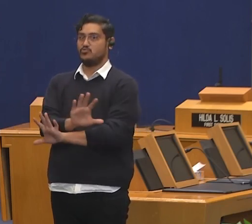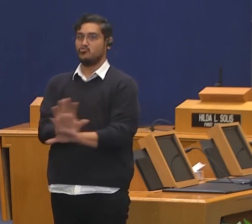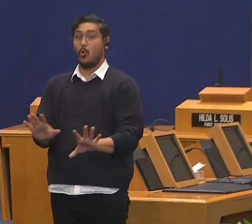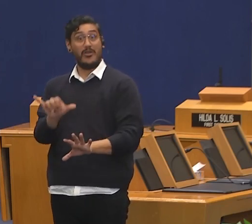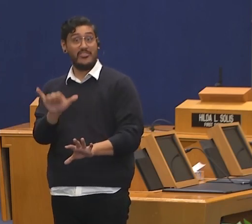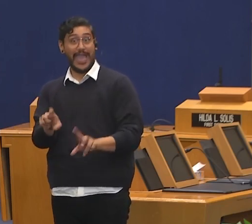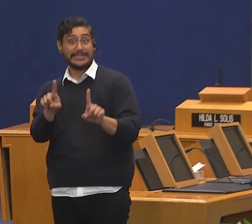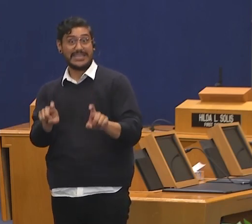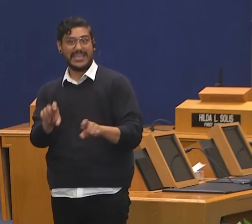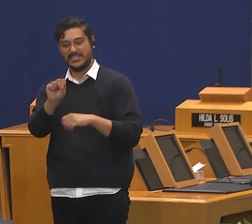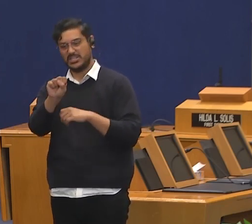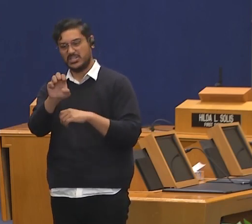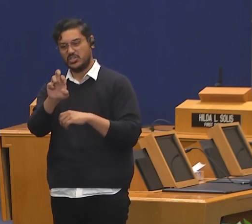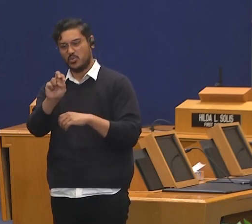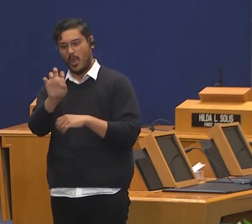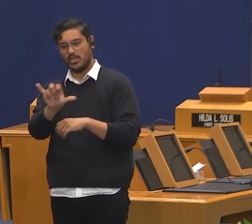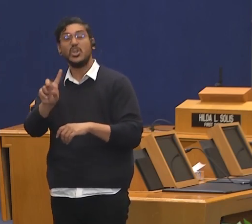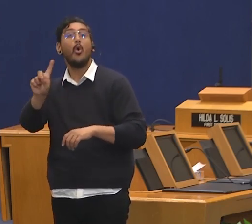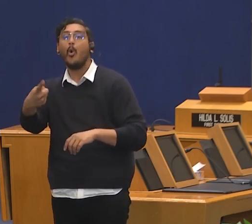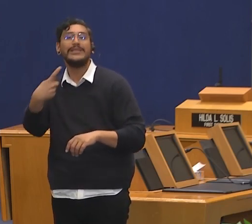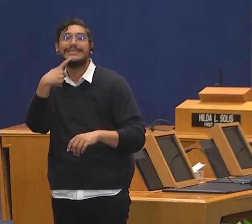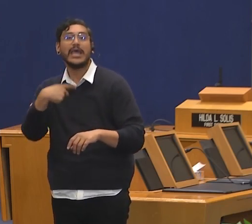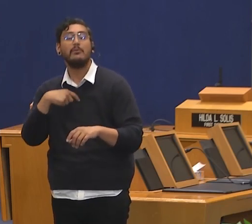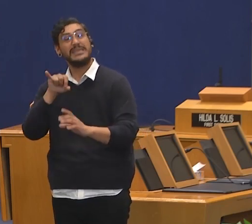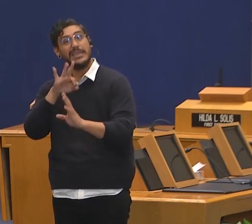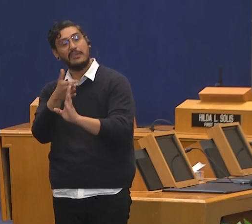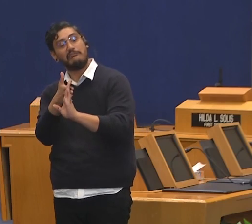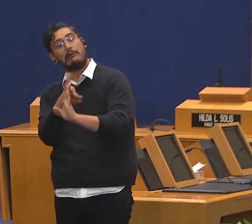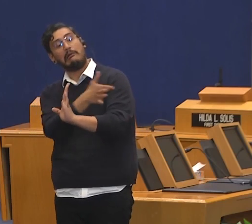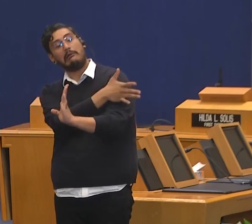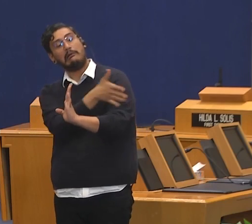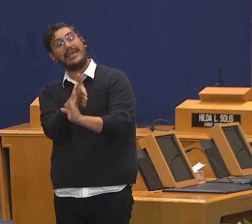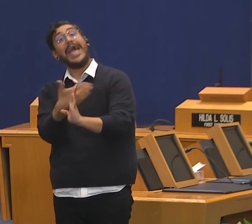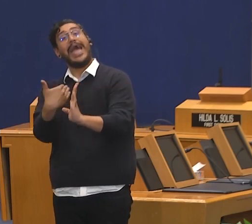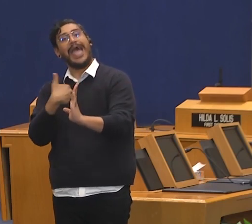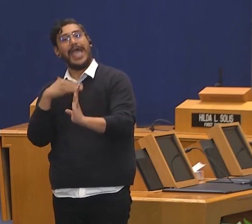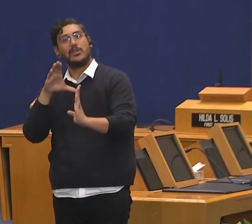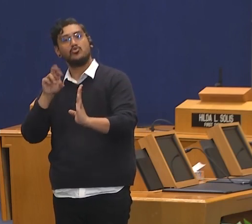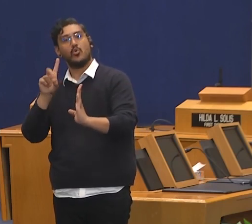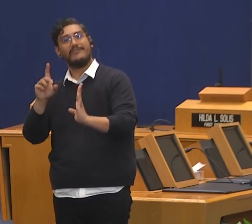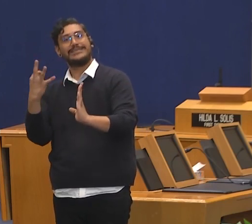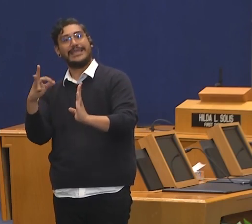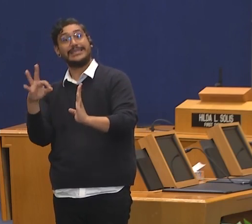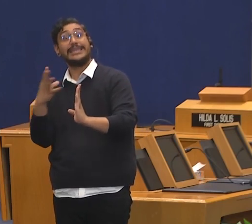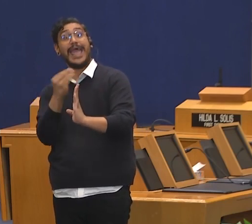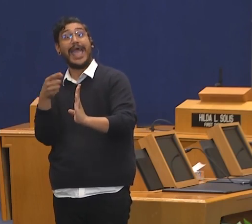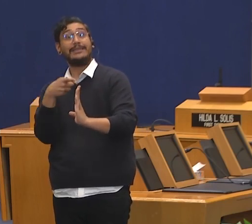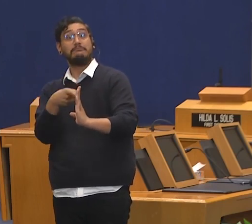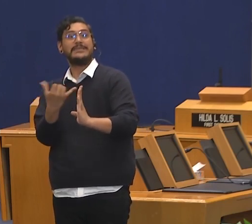Desafortunadamente, ni siquiera nos dice si una persona ha desarrollado inmunidad al COVID-19.